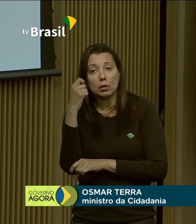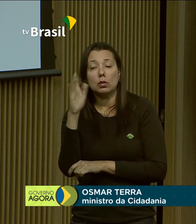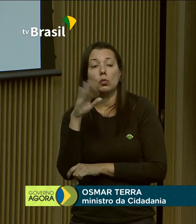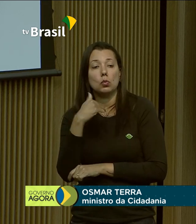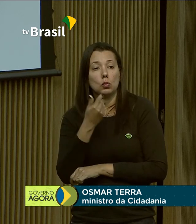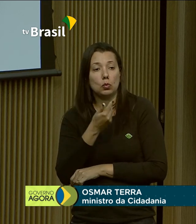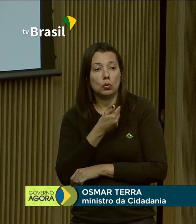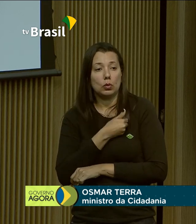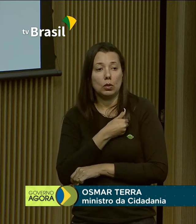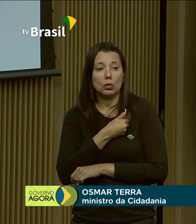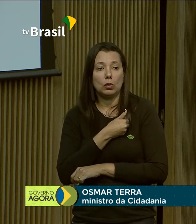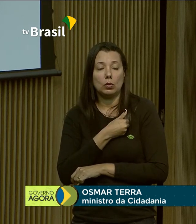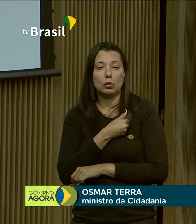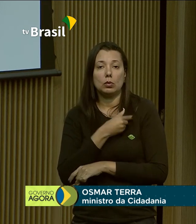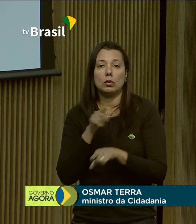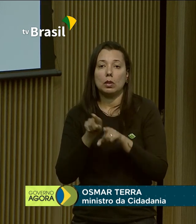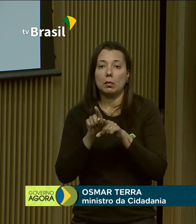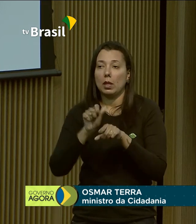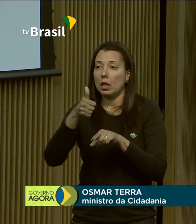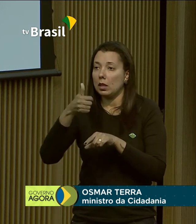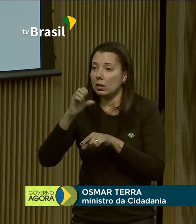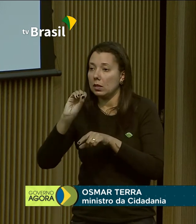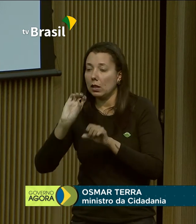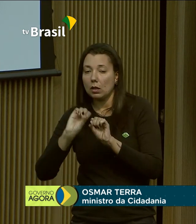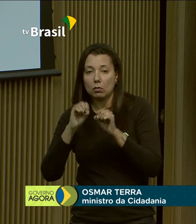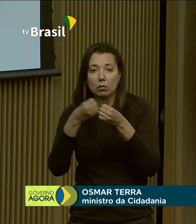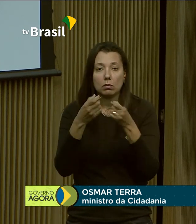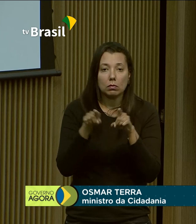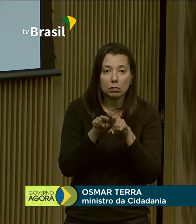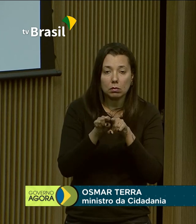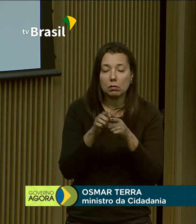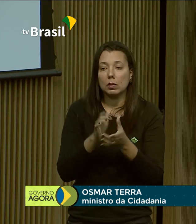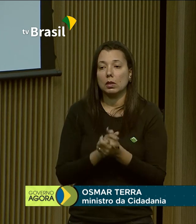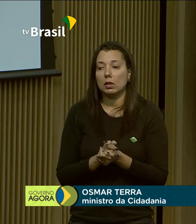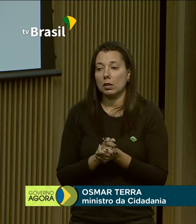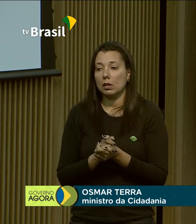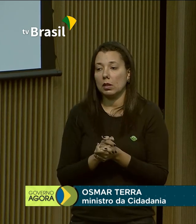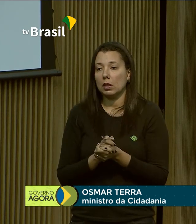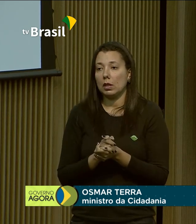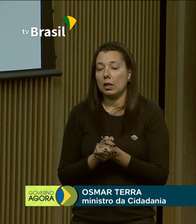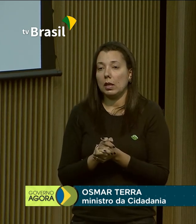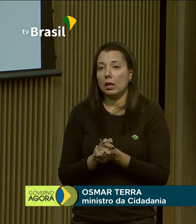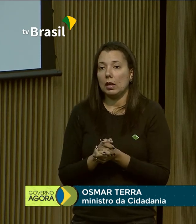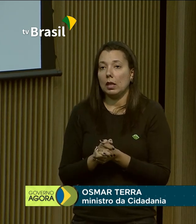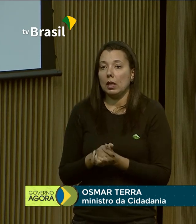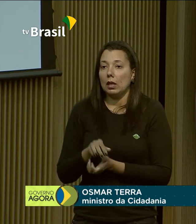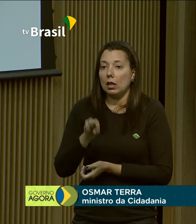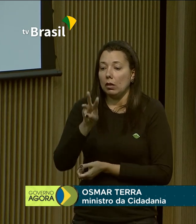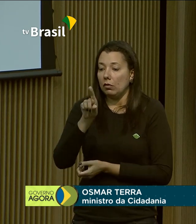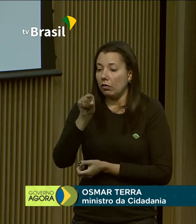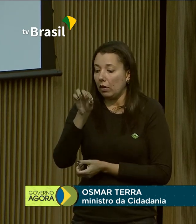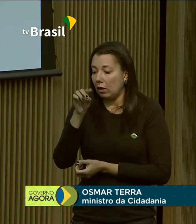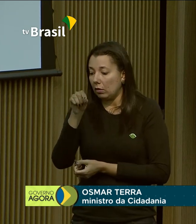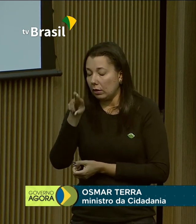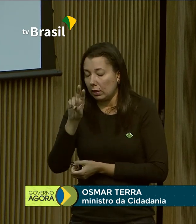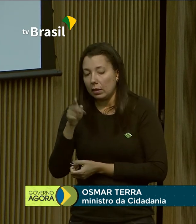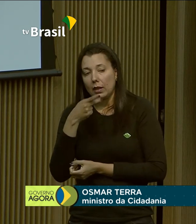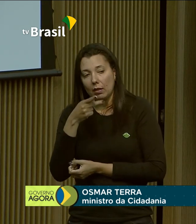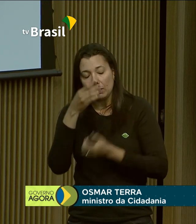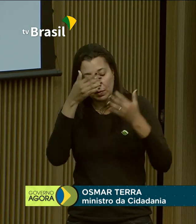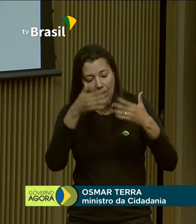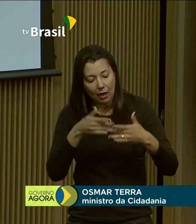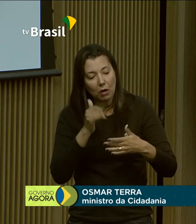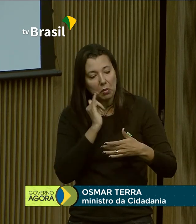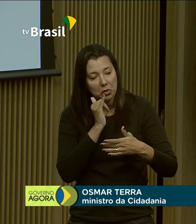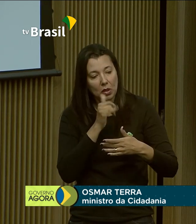nosso centenário Esporte Clube Rio Grande. E o Walter Feldman, presidente, eu queria contar uma história bem